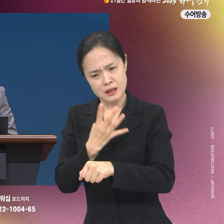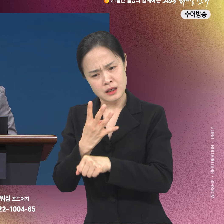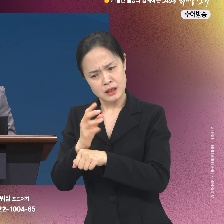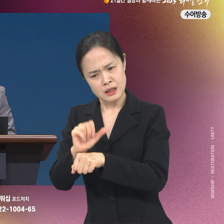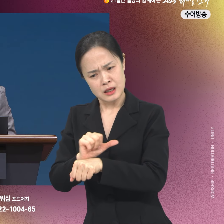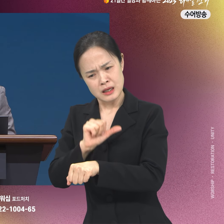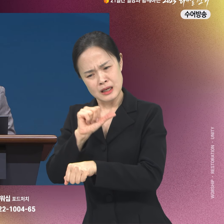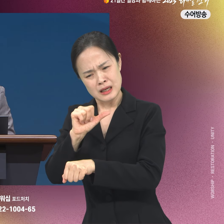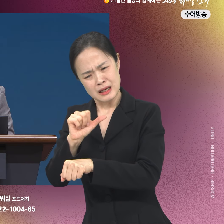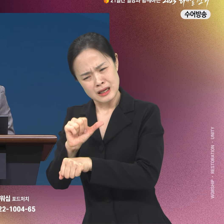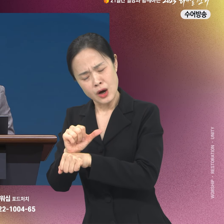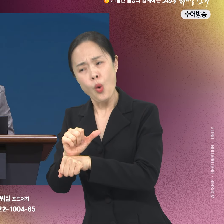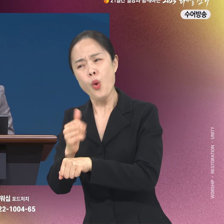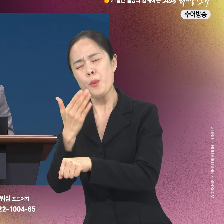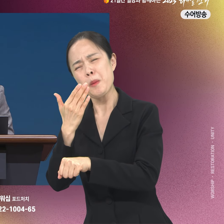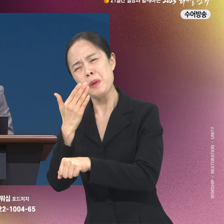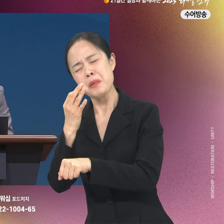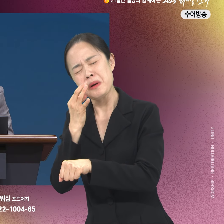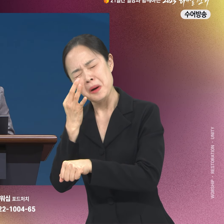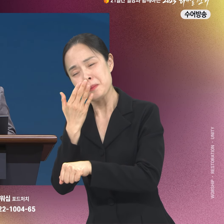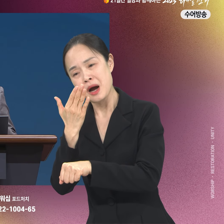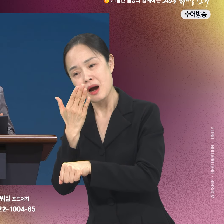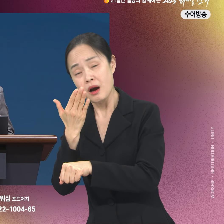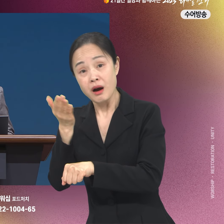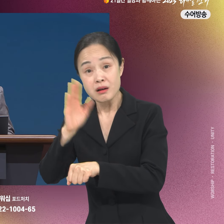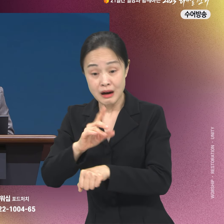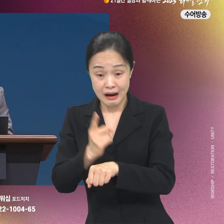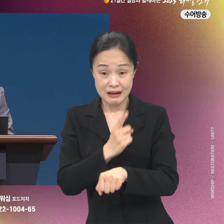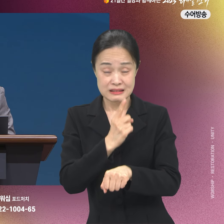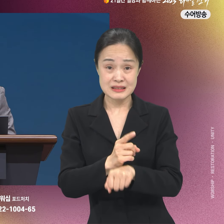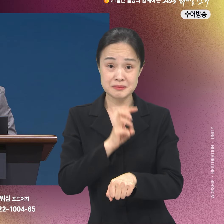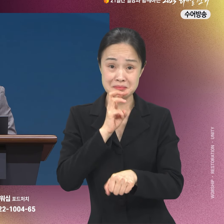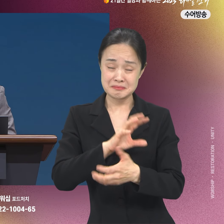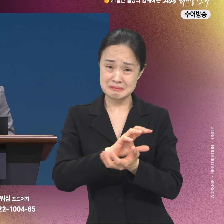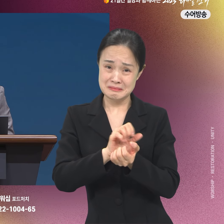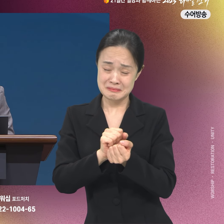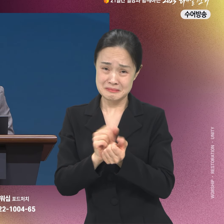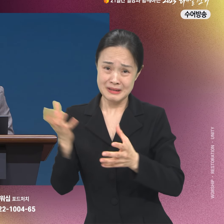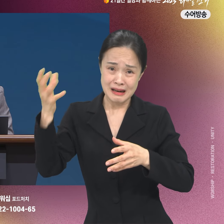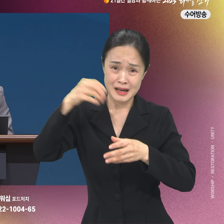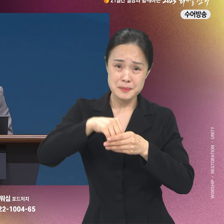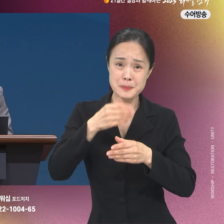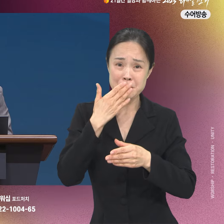어디서부터 시작해야 되지? 동정녀 마리아부터 출발을 해야 될까?